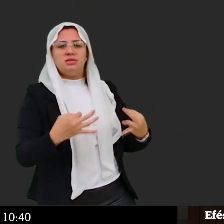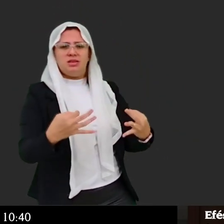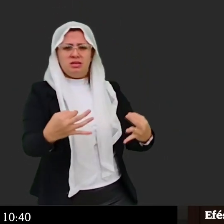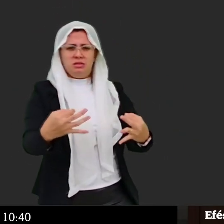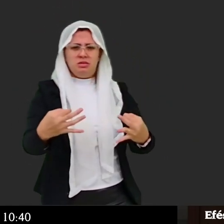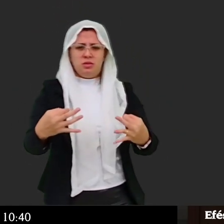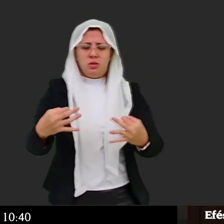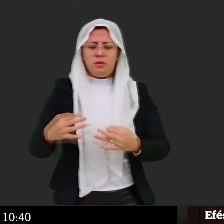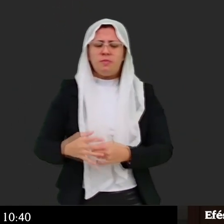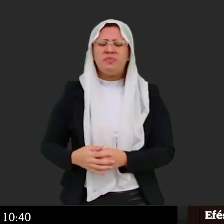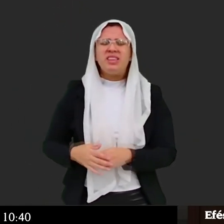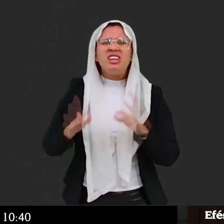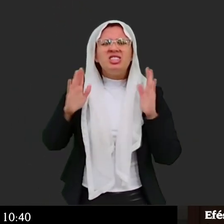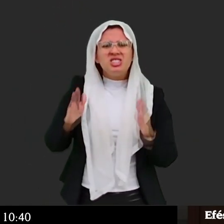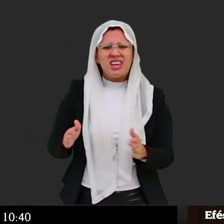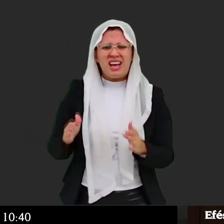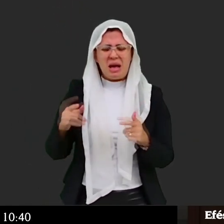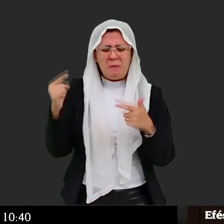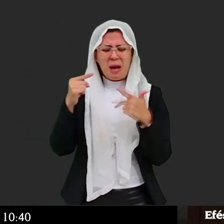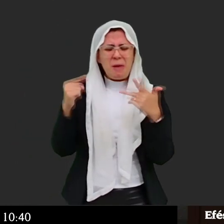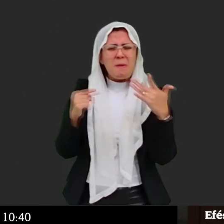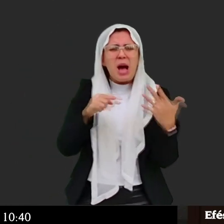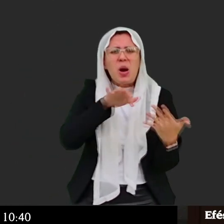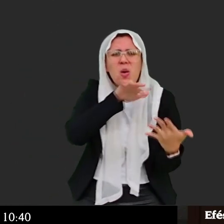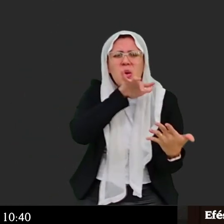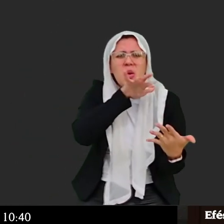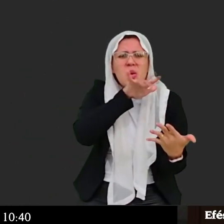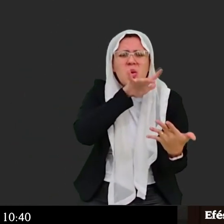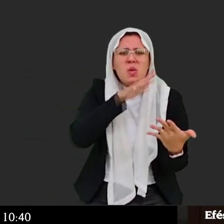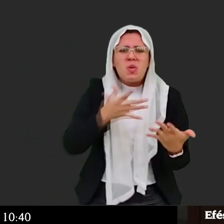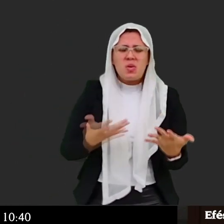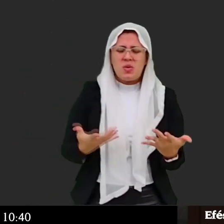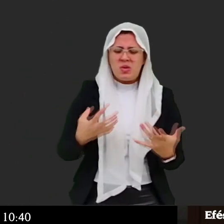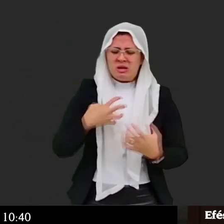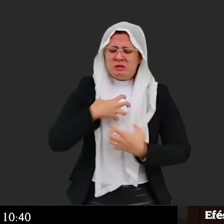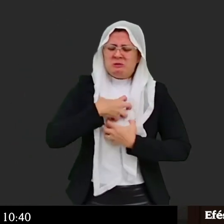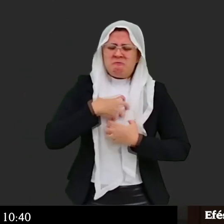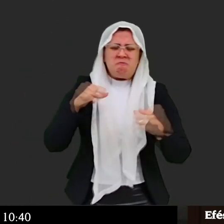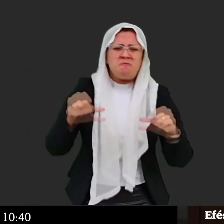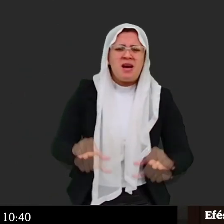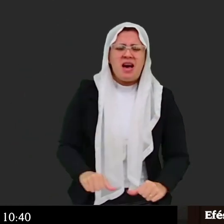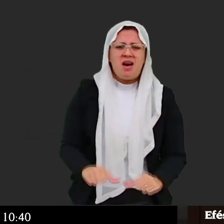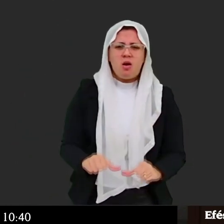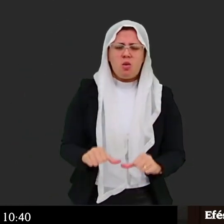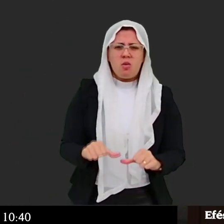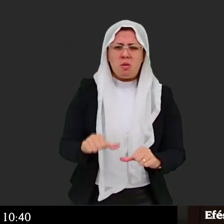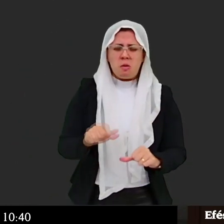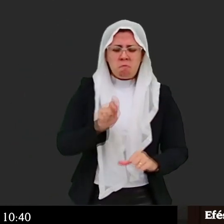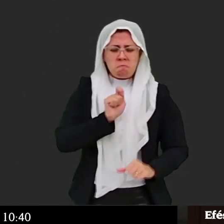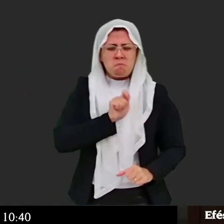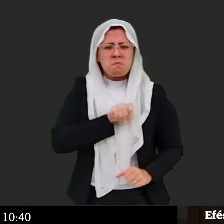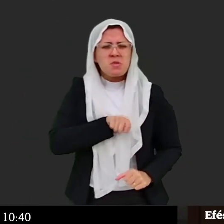cólera, e gritaria, e blasfêmias, e toda a malícia seja tirada de entre vós.